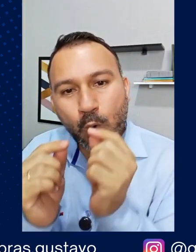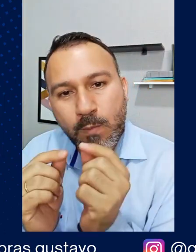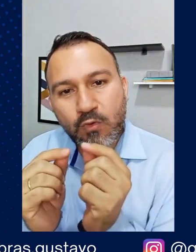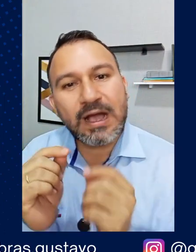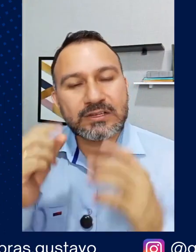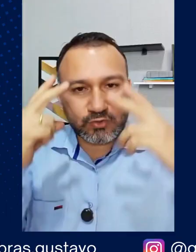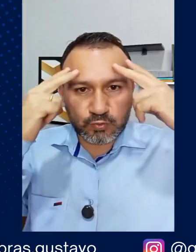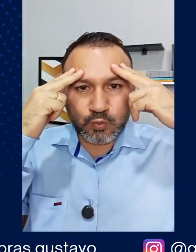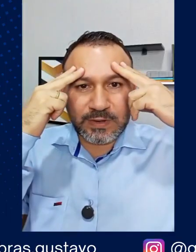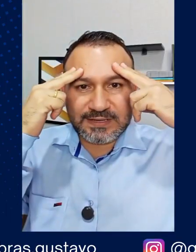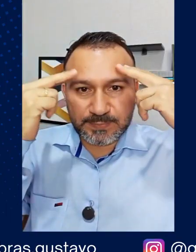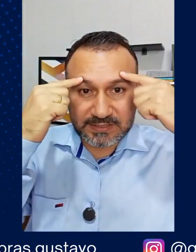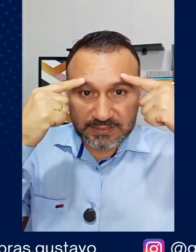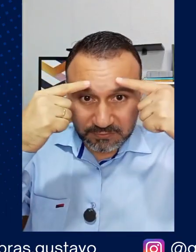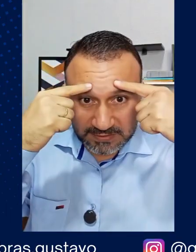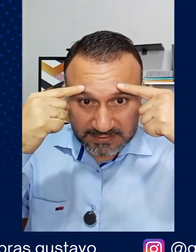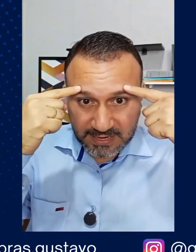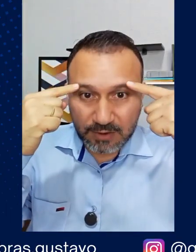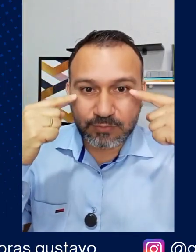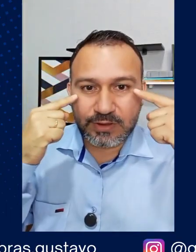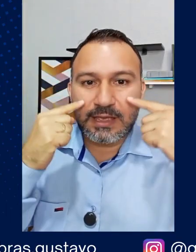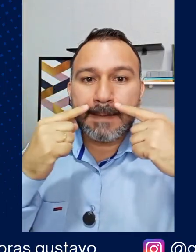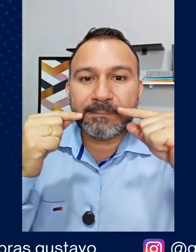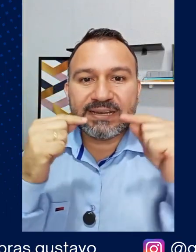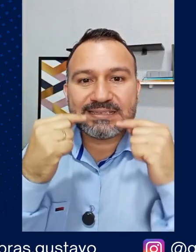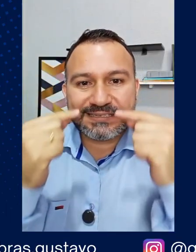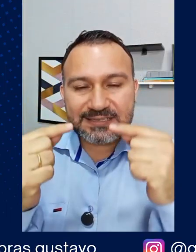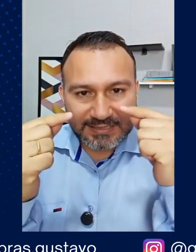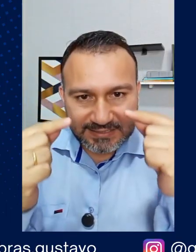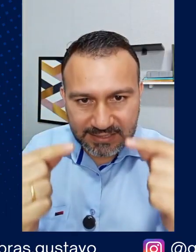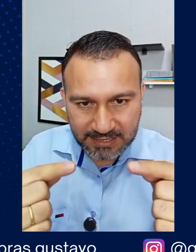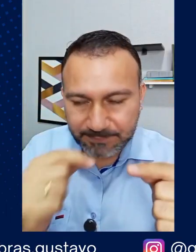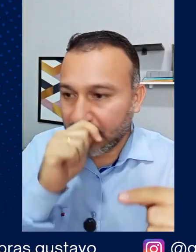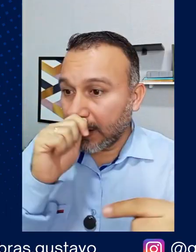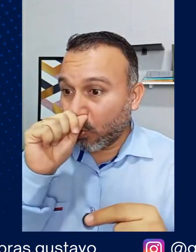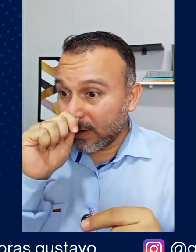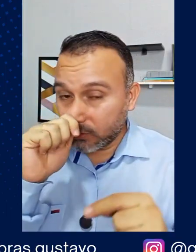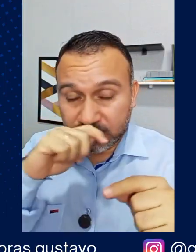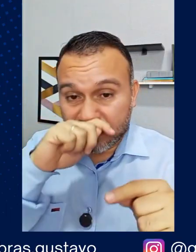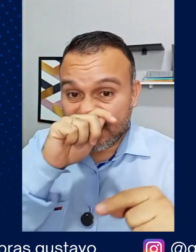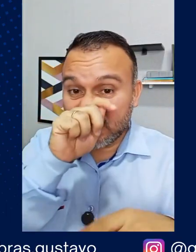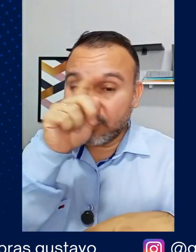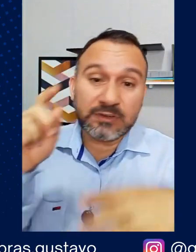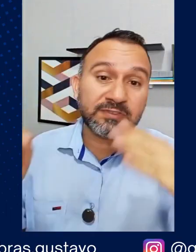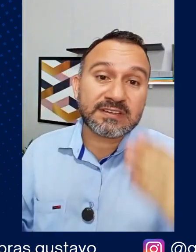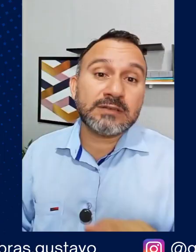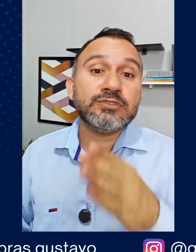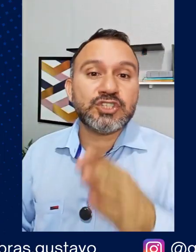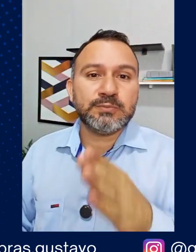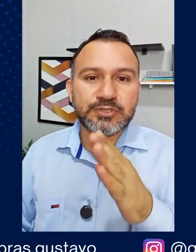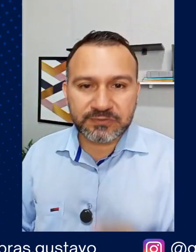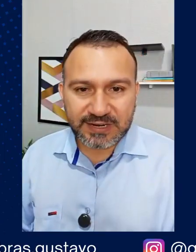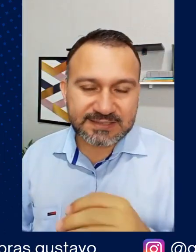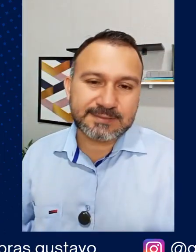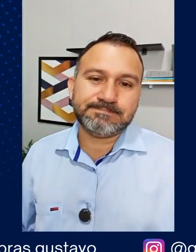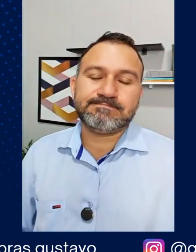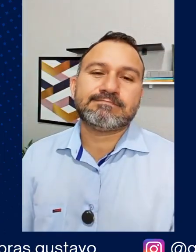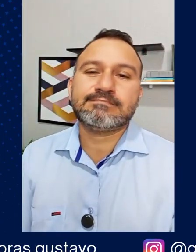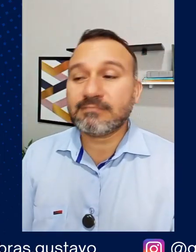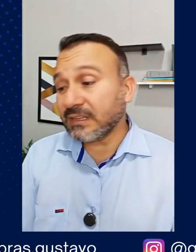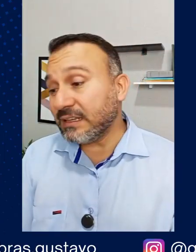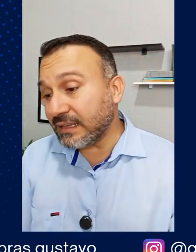de como a sua expressão facial precisa estar quando você for fazer um tipo de